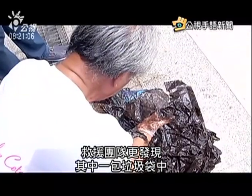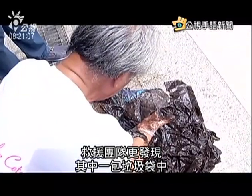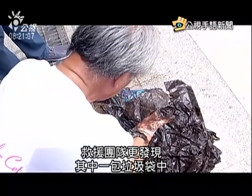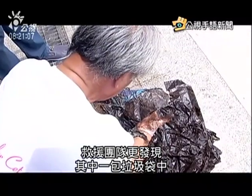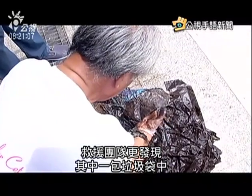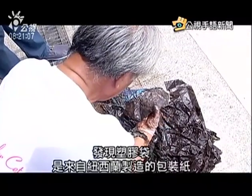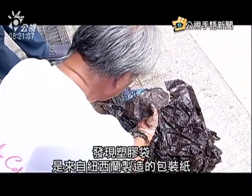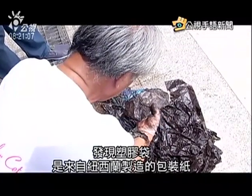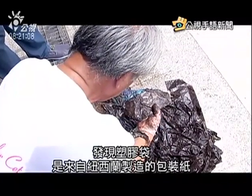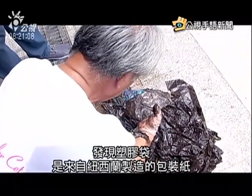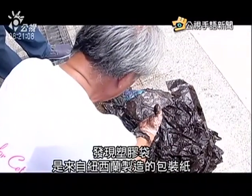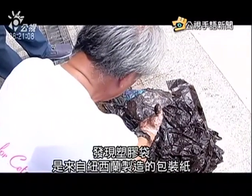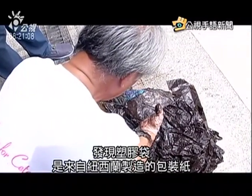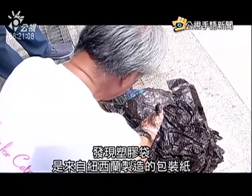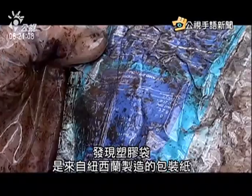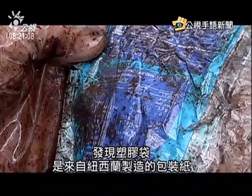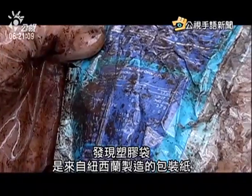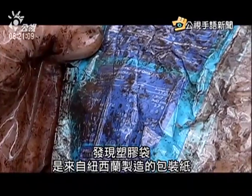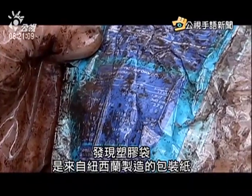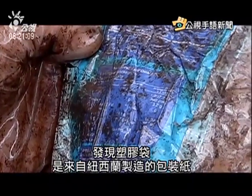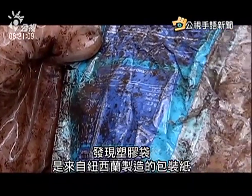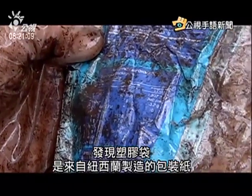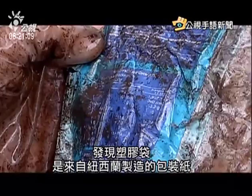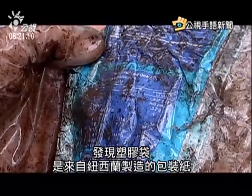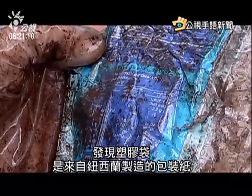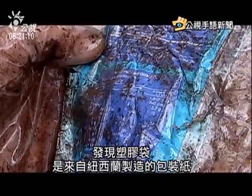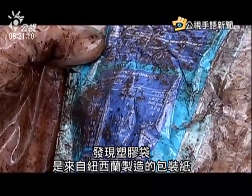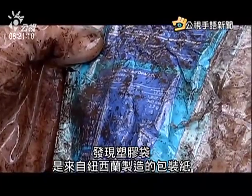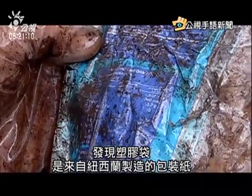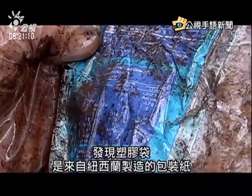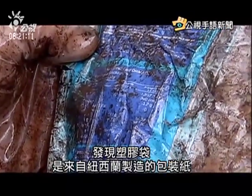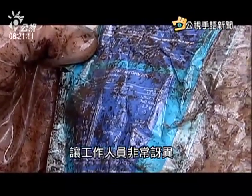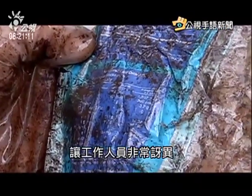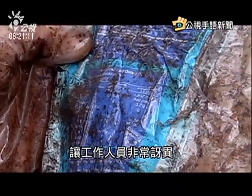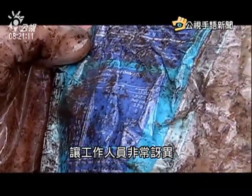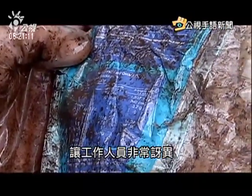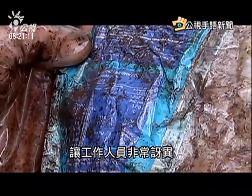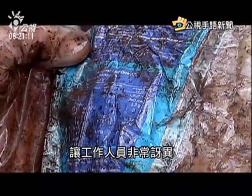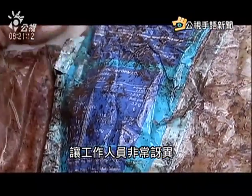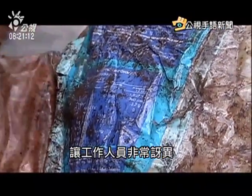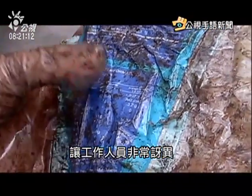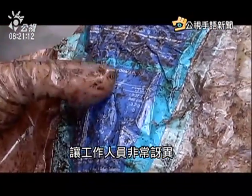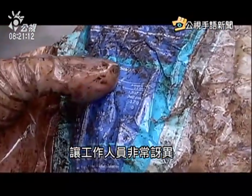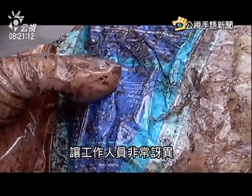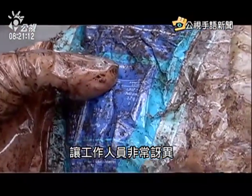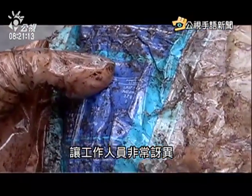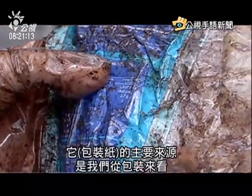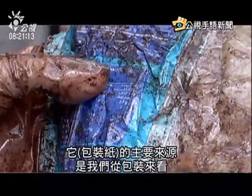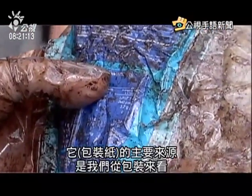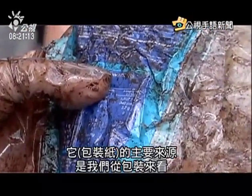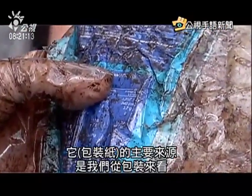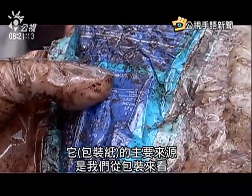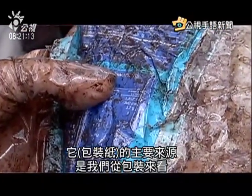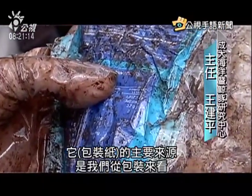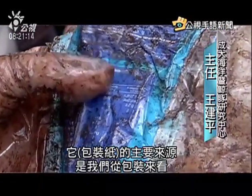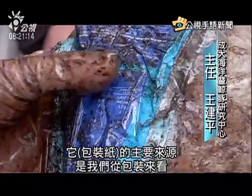中发现塑胶袋是来自纽西兰制造的包装纸，让工作人员非常讶异。 它的主要来源哈